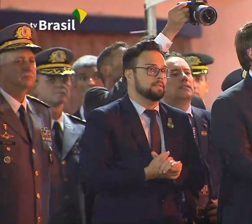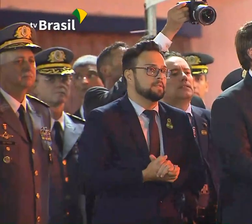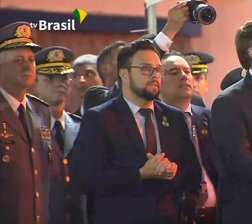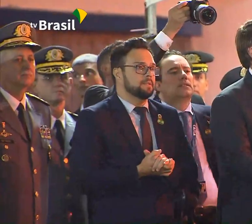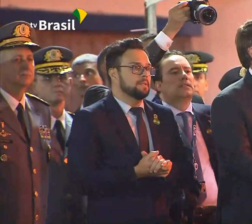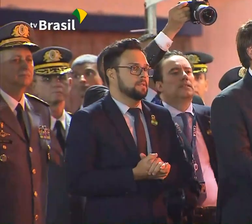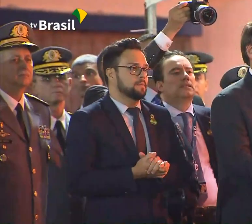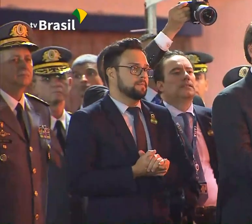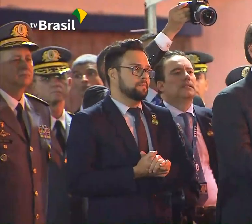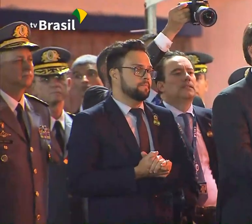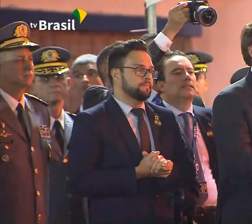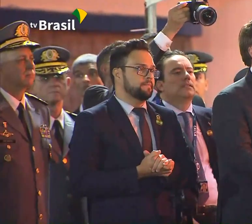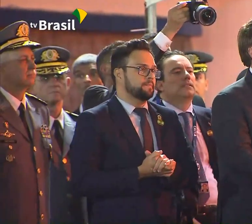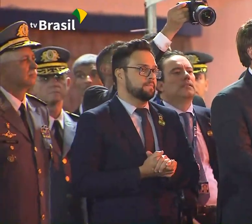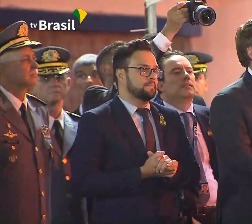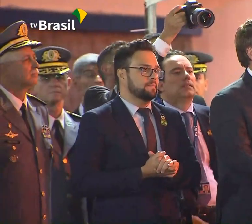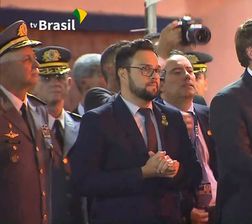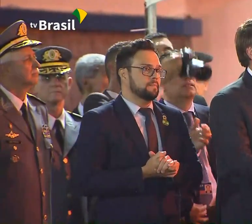que